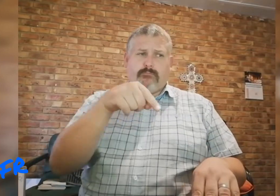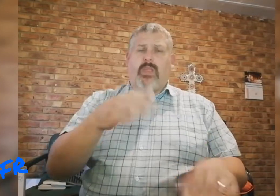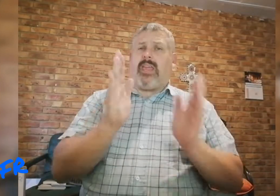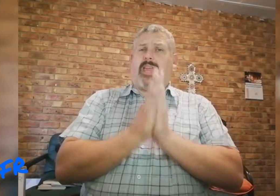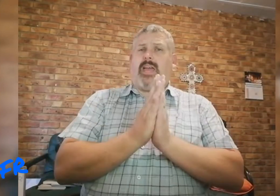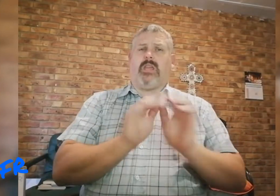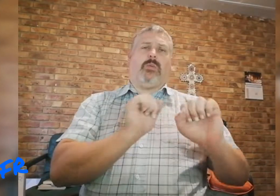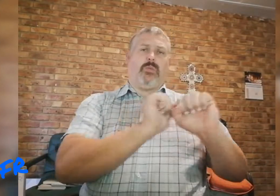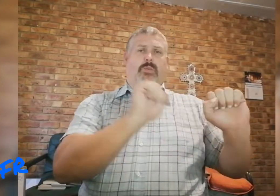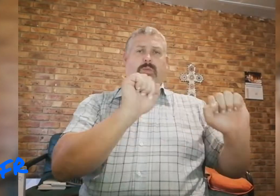kijk,